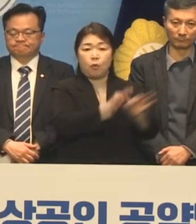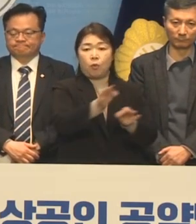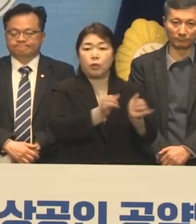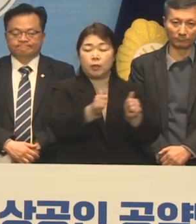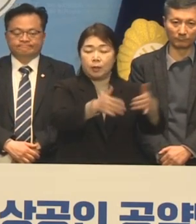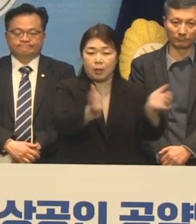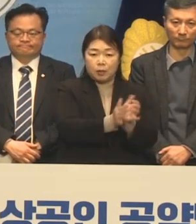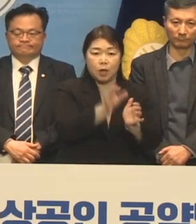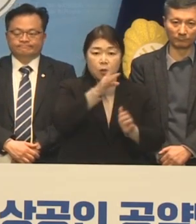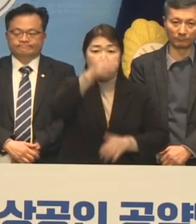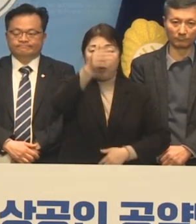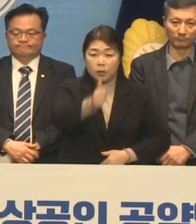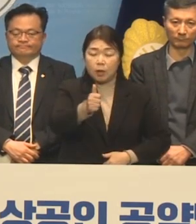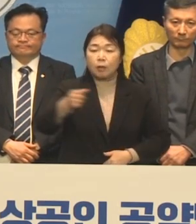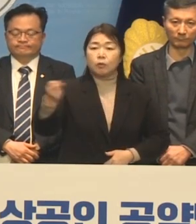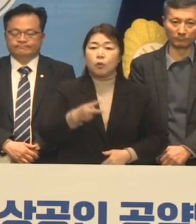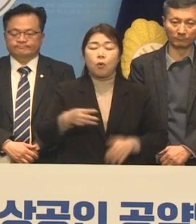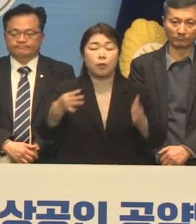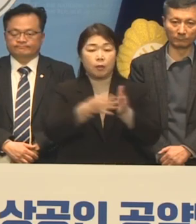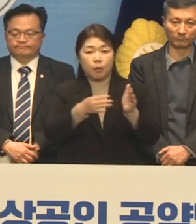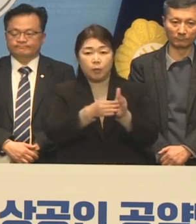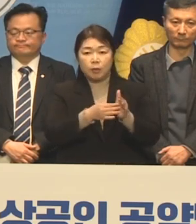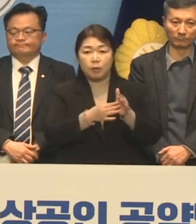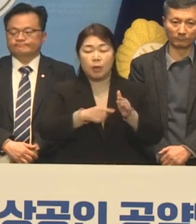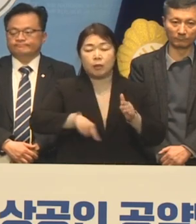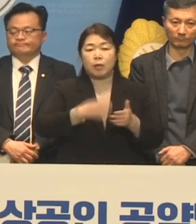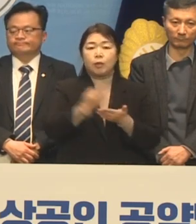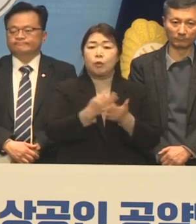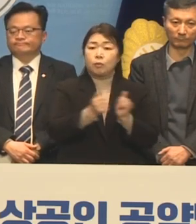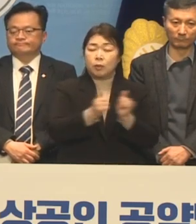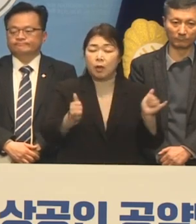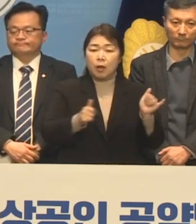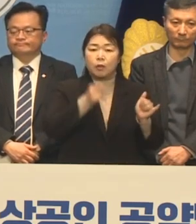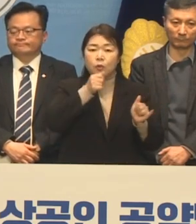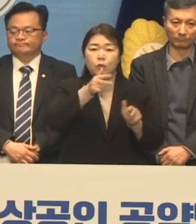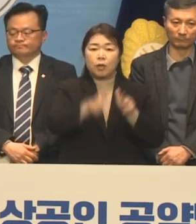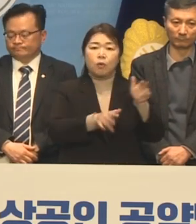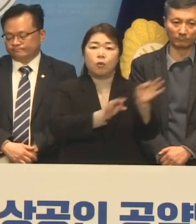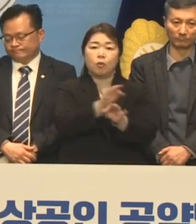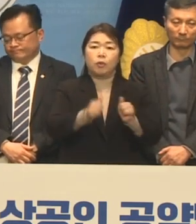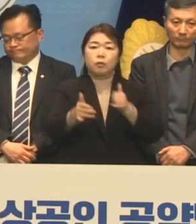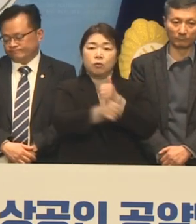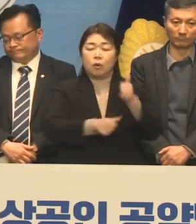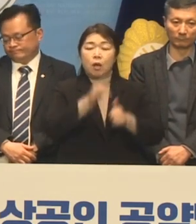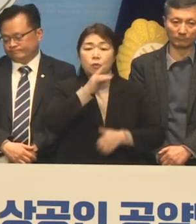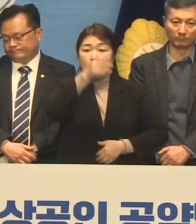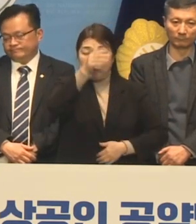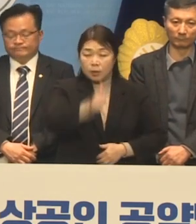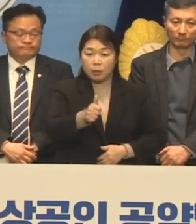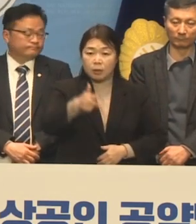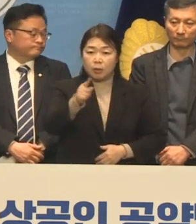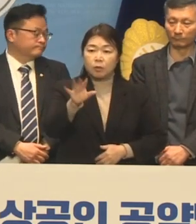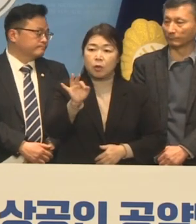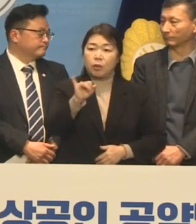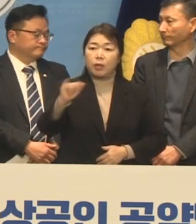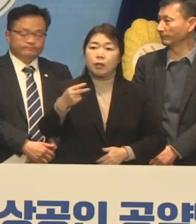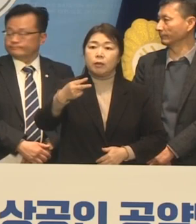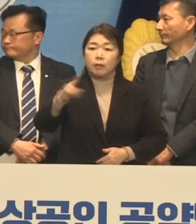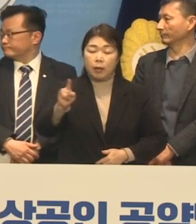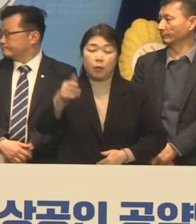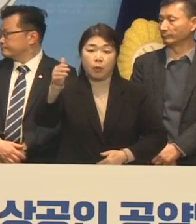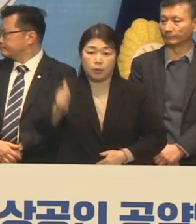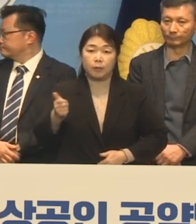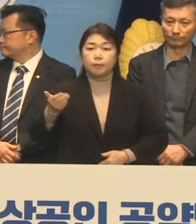중소상공인단체 중앙회 회장과 사단법인 자영인 소상공인 중앙회 회장을 맡고 계시는 정인대 회장님께서